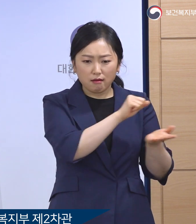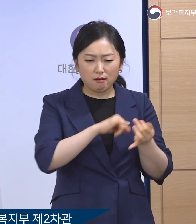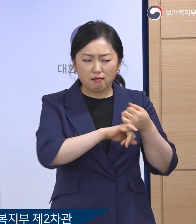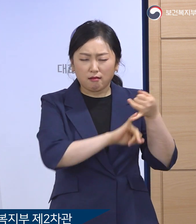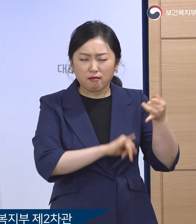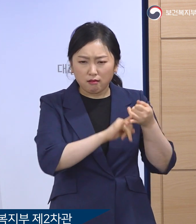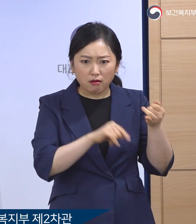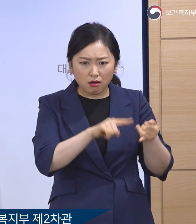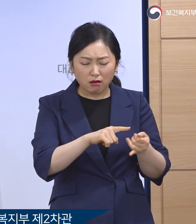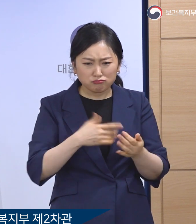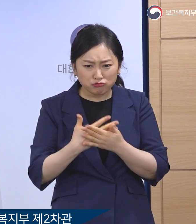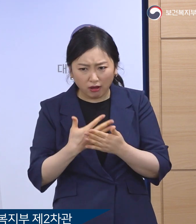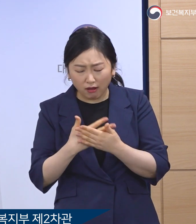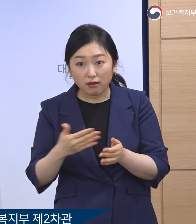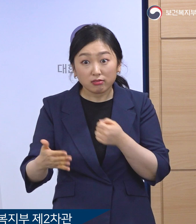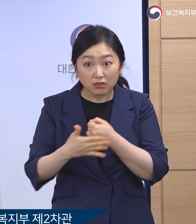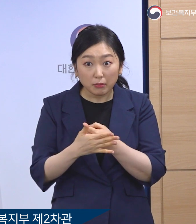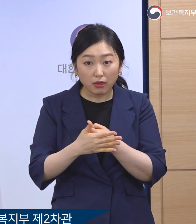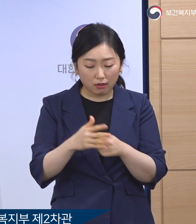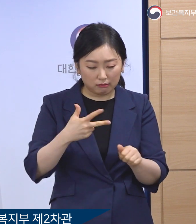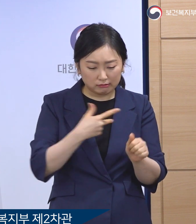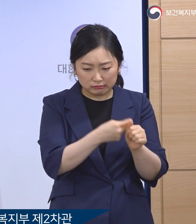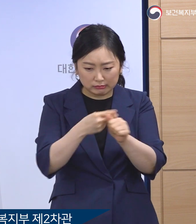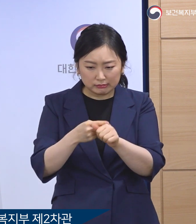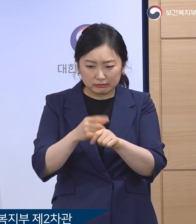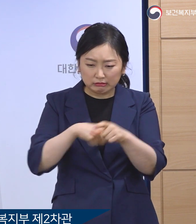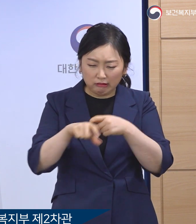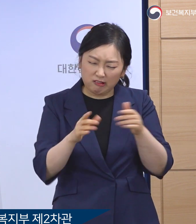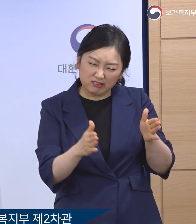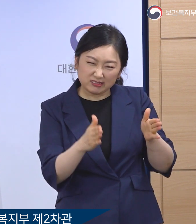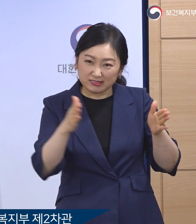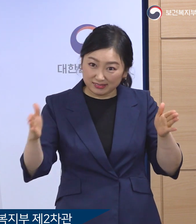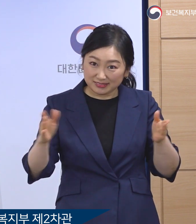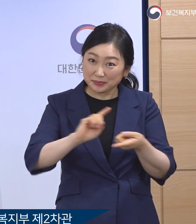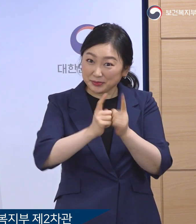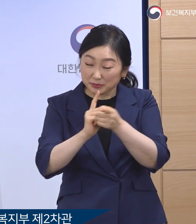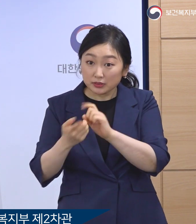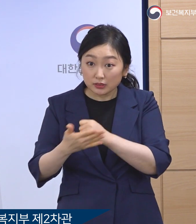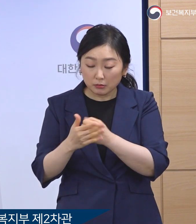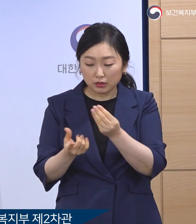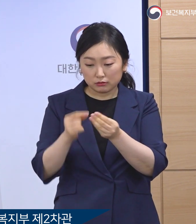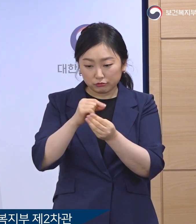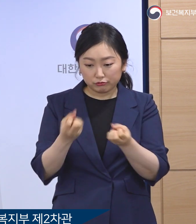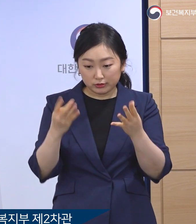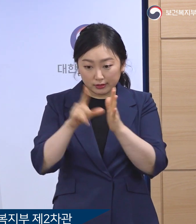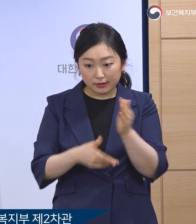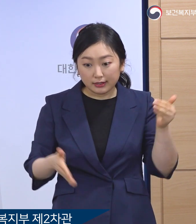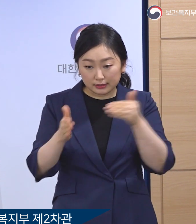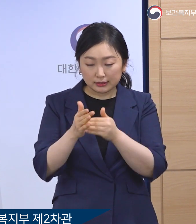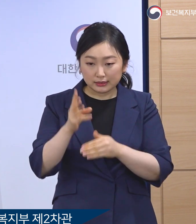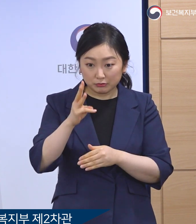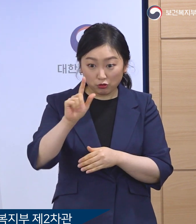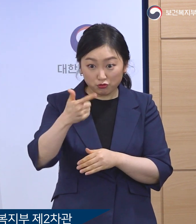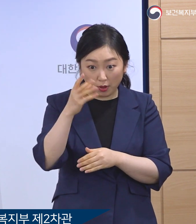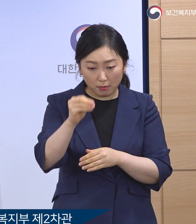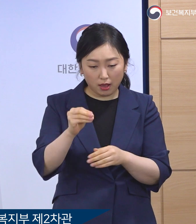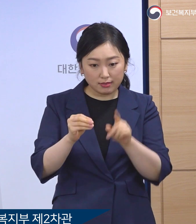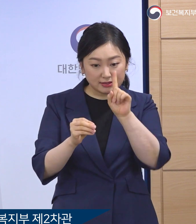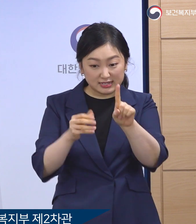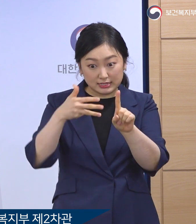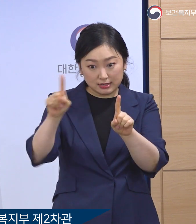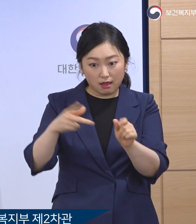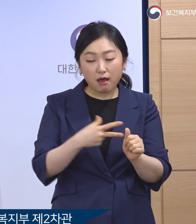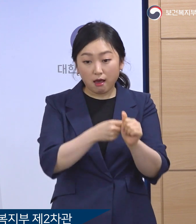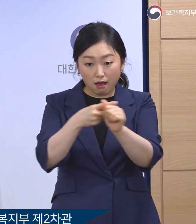반영해 접종 계획을 변경한 결과 추석까지 3,600만 명 1차 접종 달성이